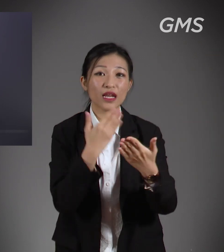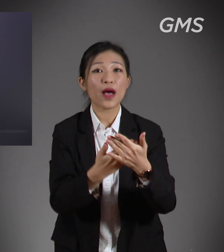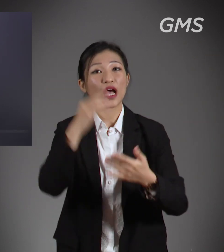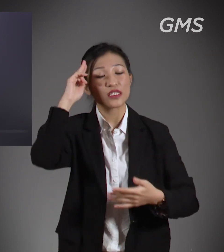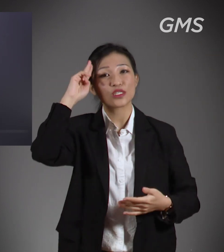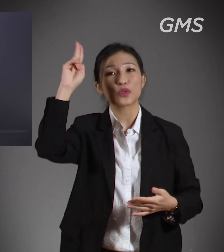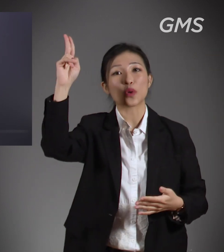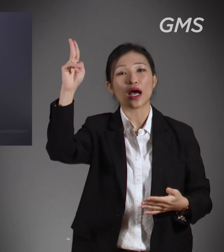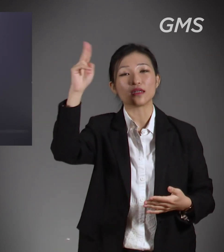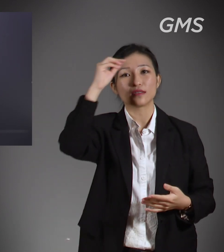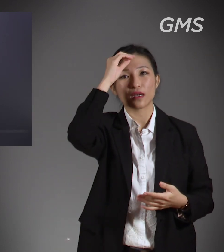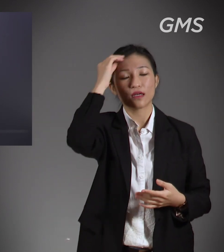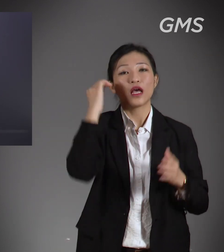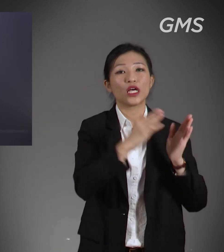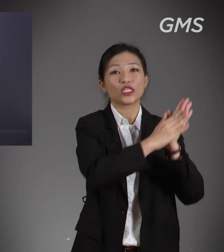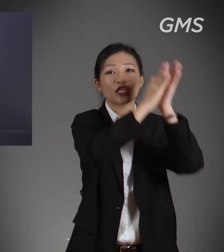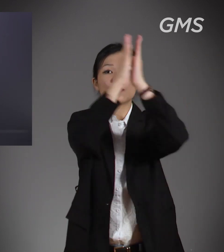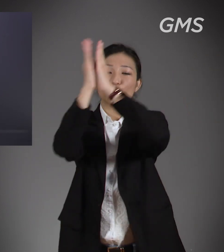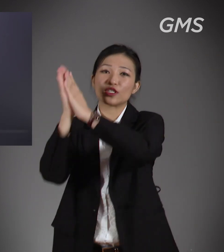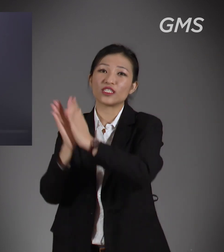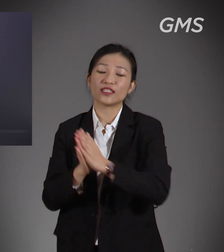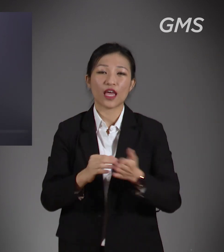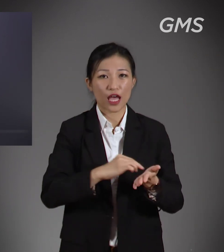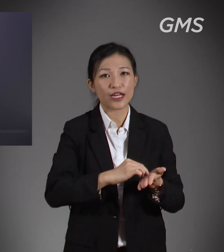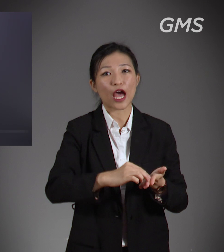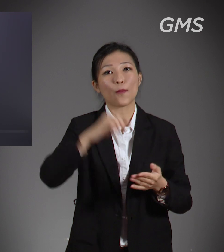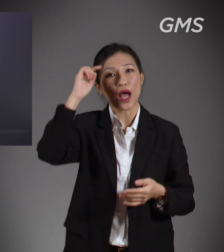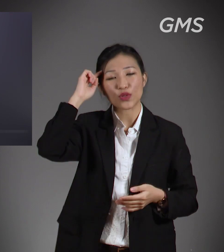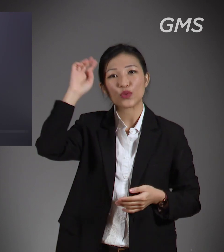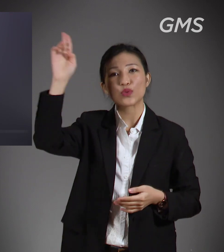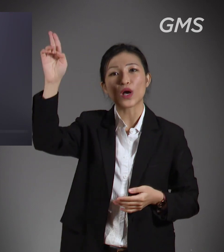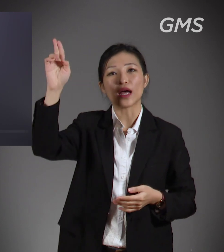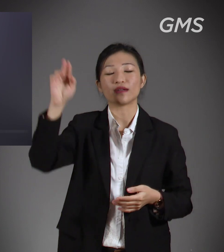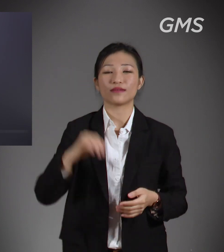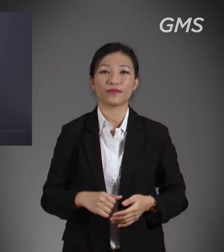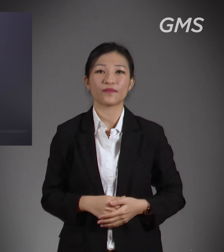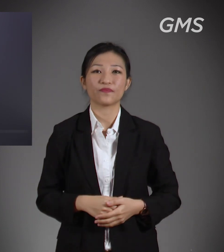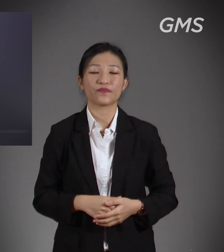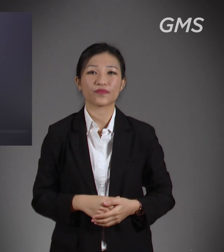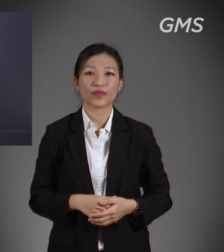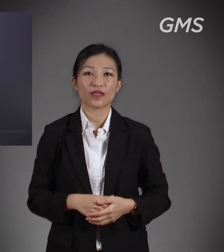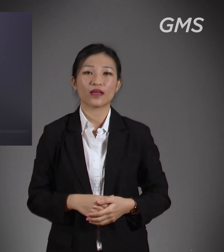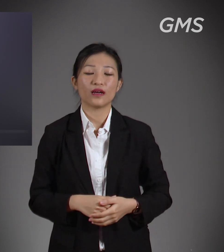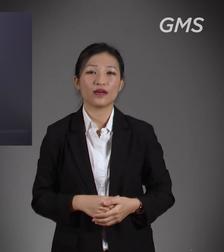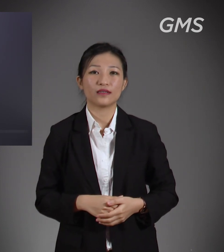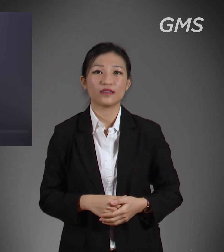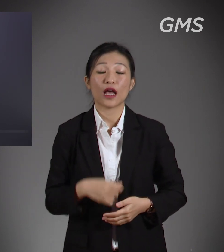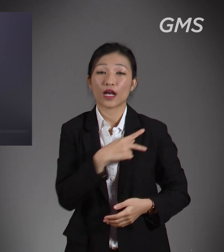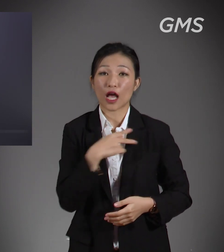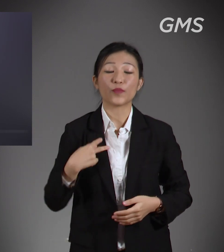kasih Tuhan. Terpujilah nama-Mu. Di dalam nama Tuhan Yesus kami sudah berdoa ini